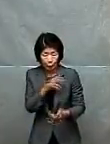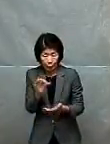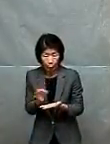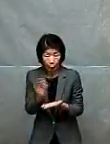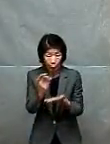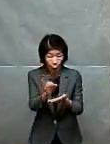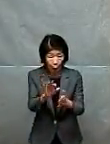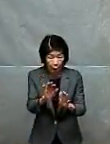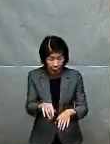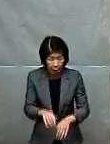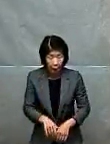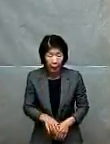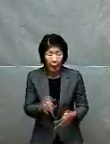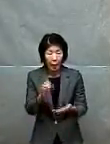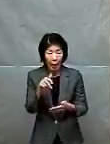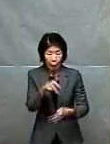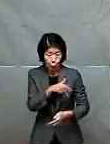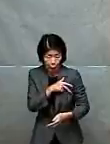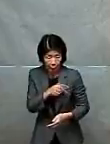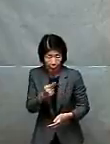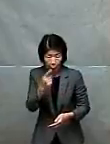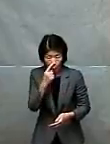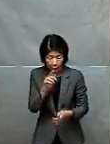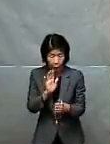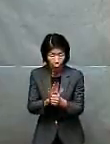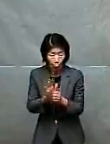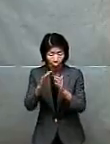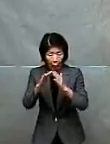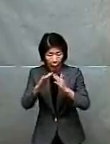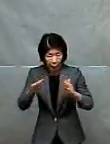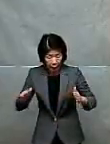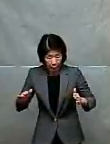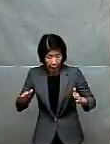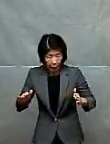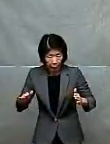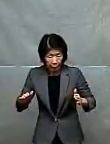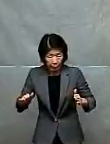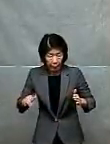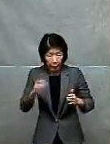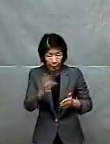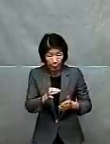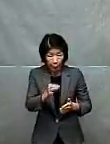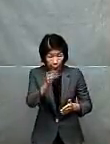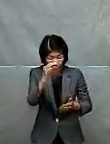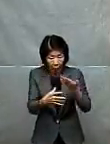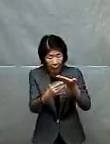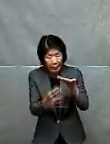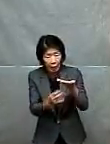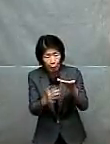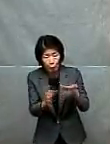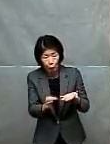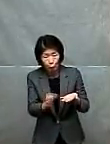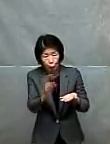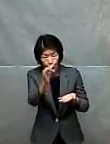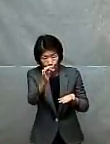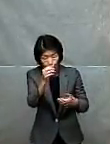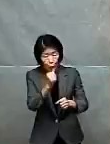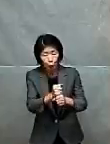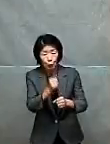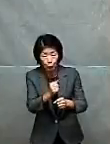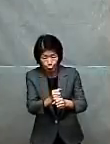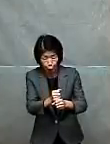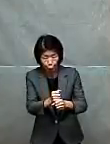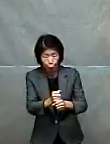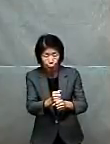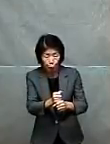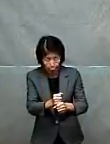という。 いや、スタッフの人が私の後援会に、高額な印刷物を作る